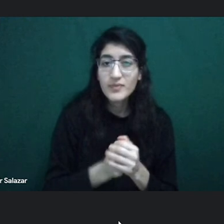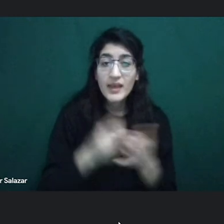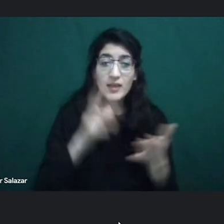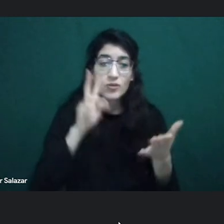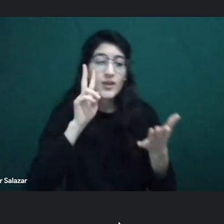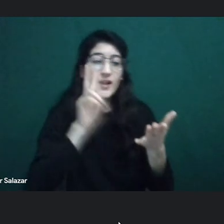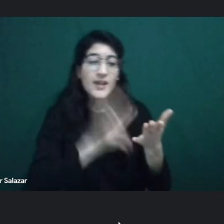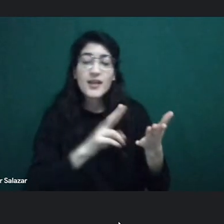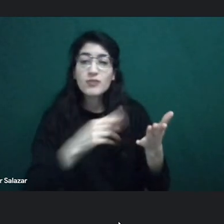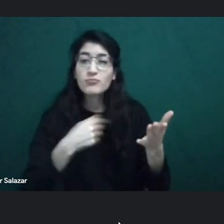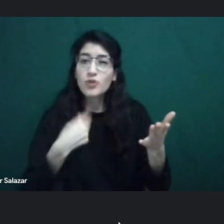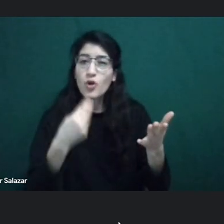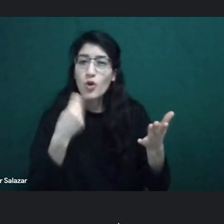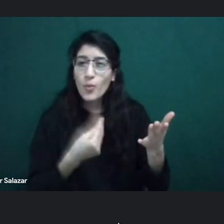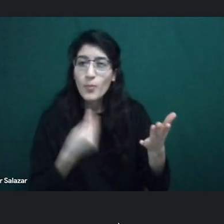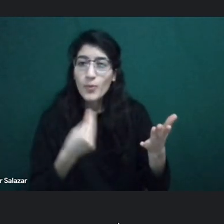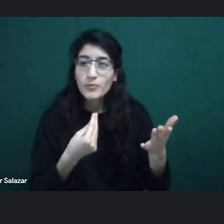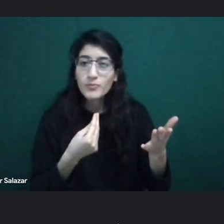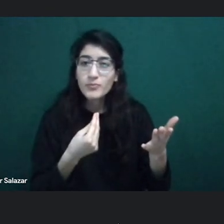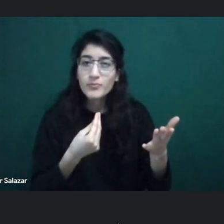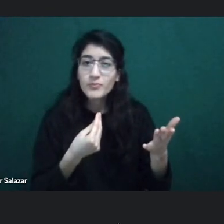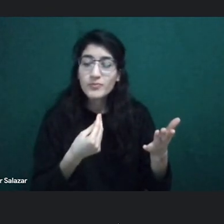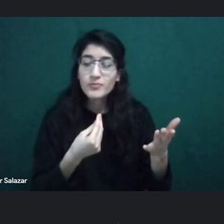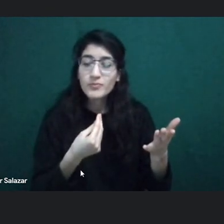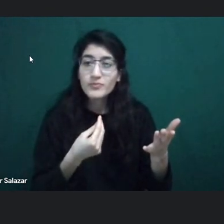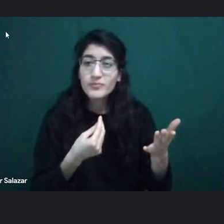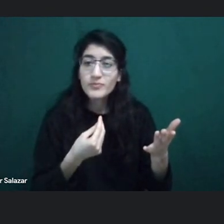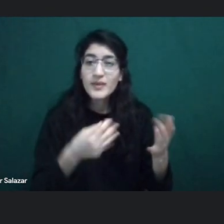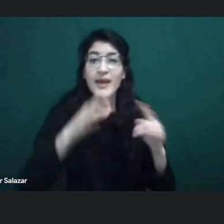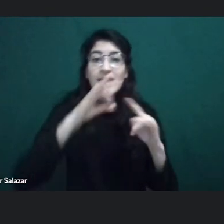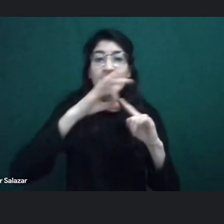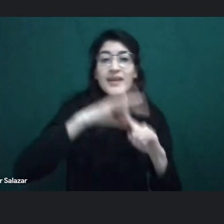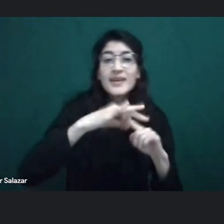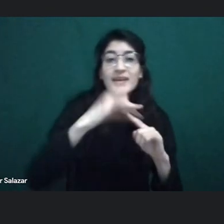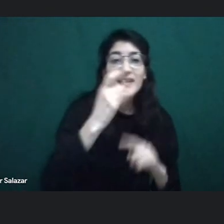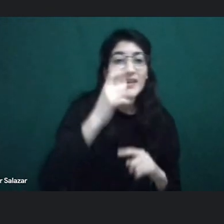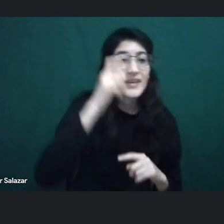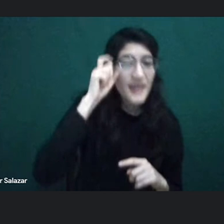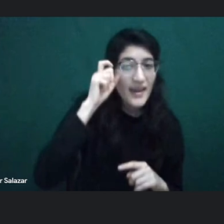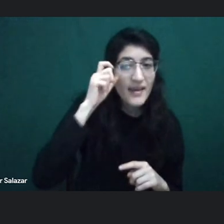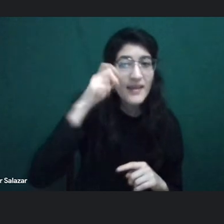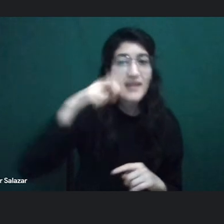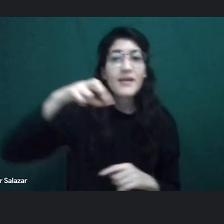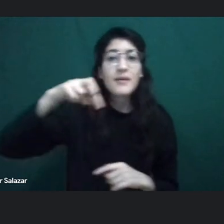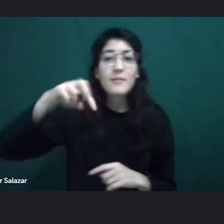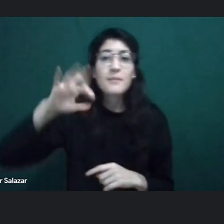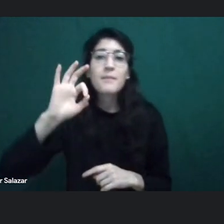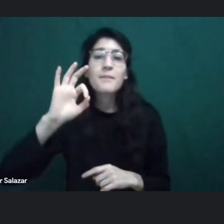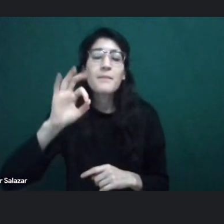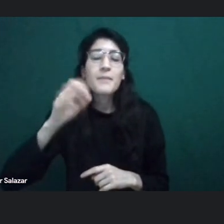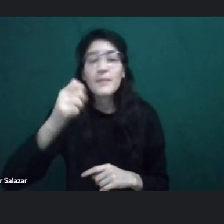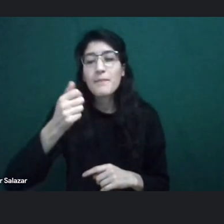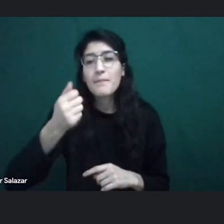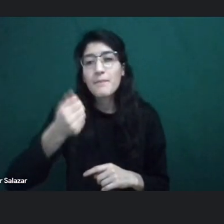¿Con el qué? Con el qué adelante. ¿Qué participan? Muy bien. Ahí sí tenemos postmodificador.